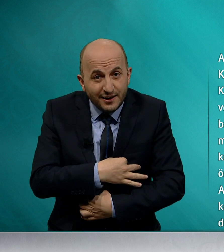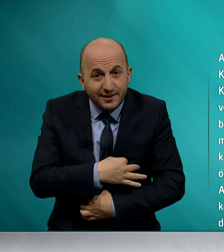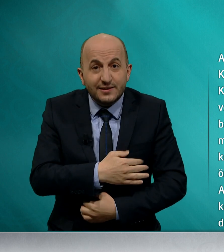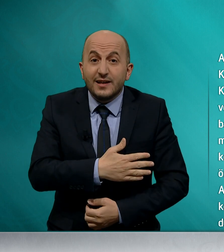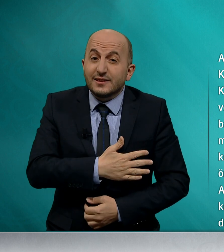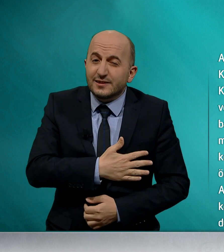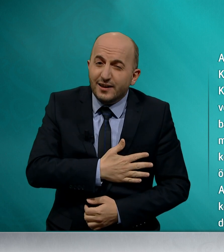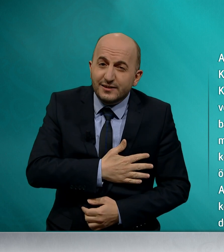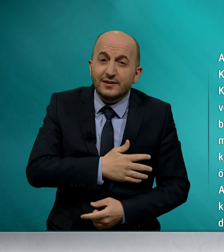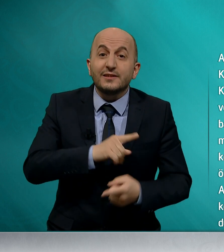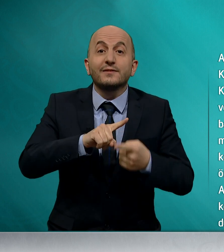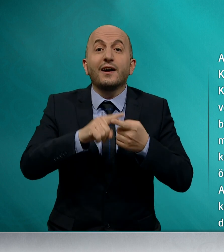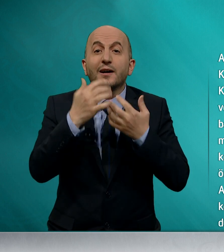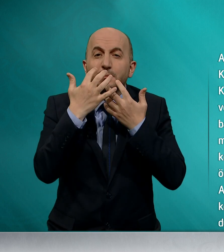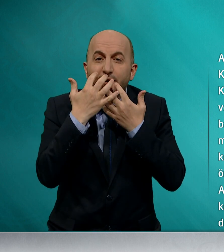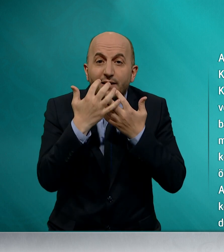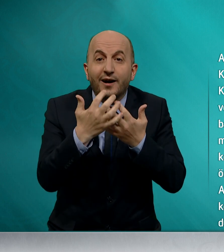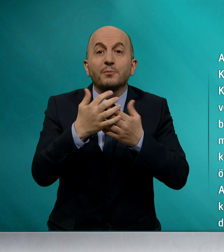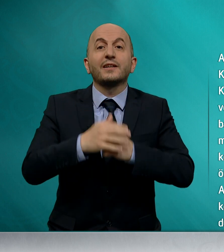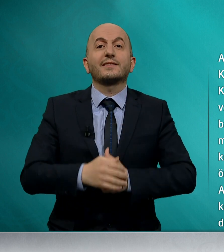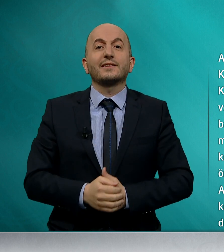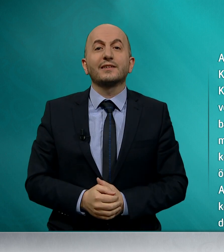nezaket, saygı ve merhamettir.